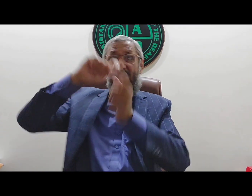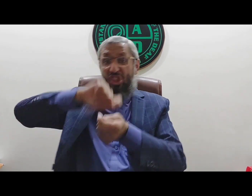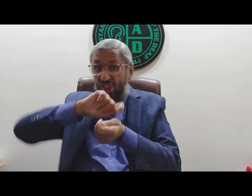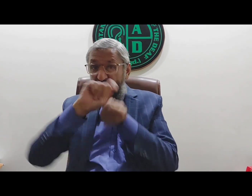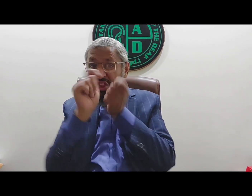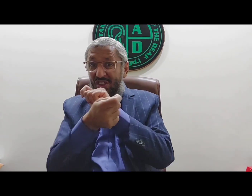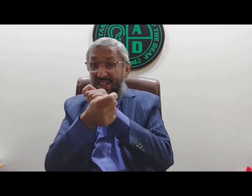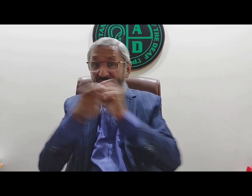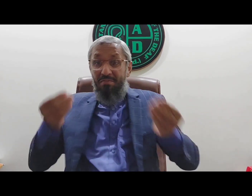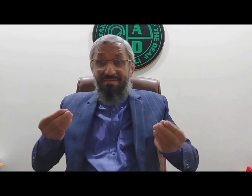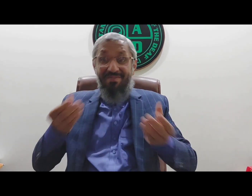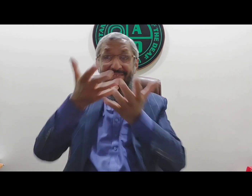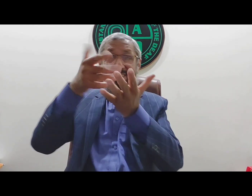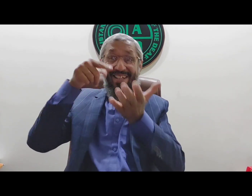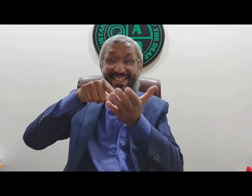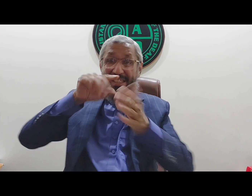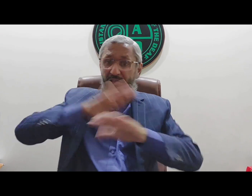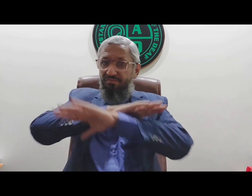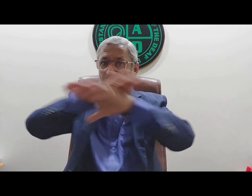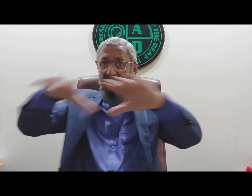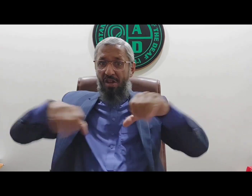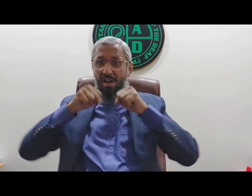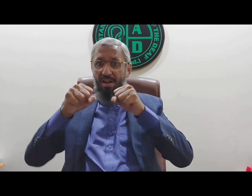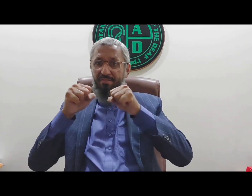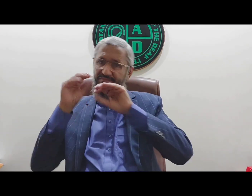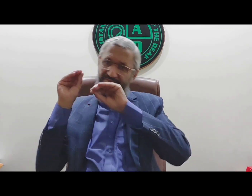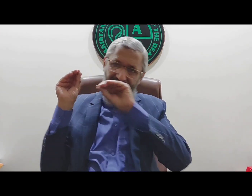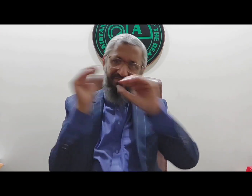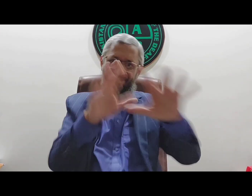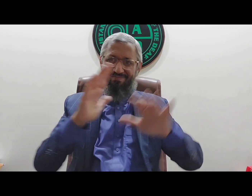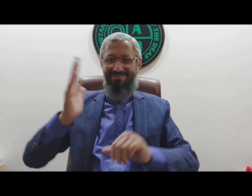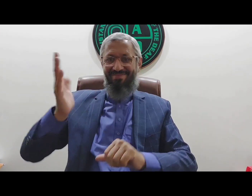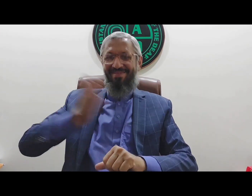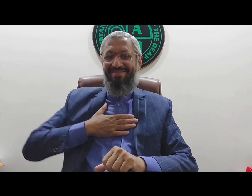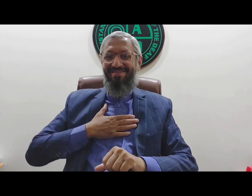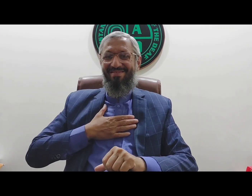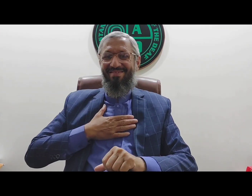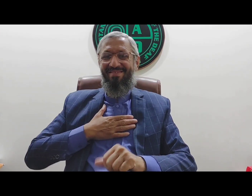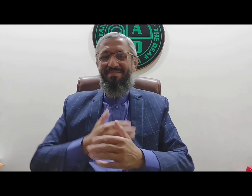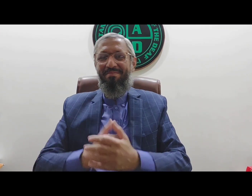पैदा करने की सलाहियत को पहचानें। शुक्रिया।